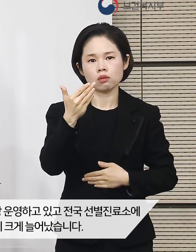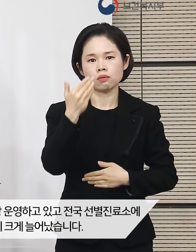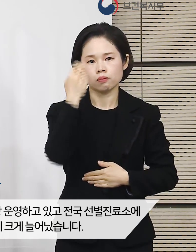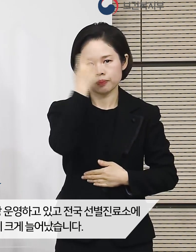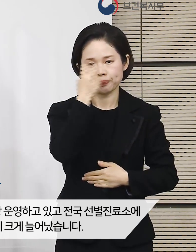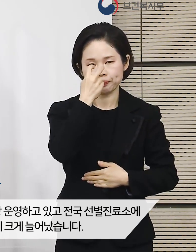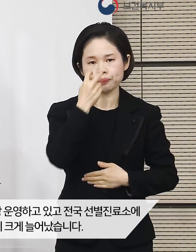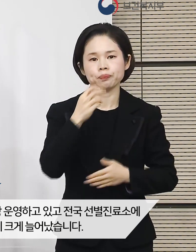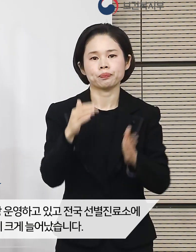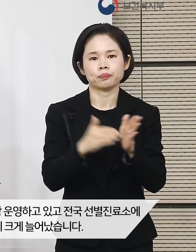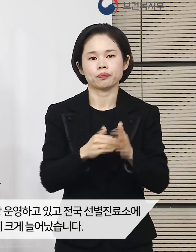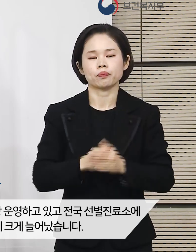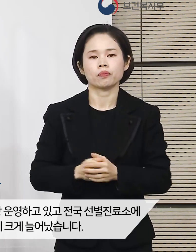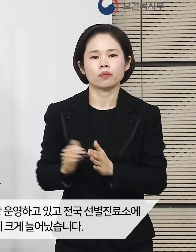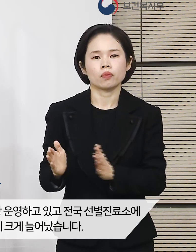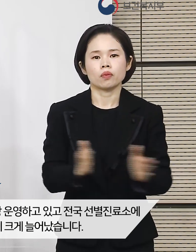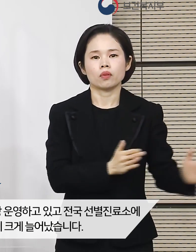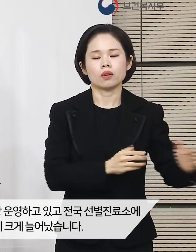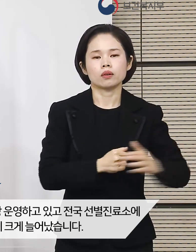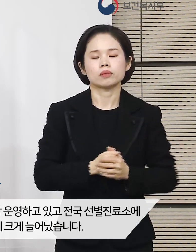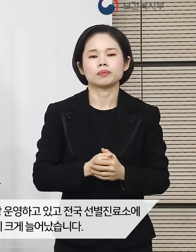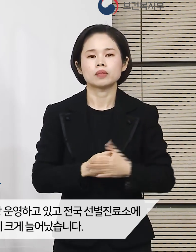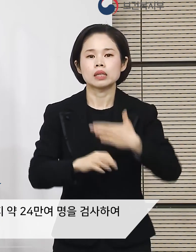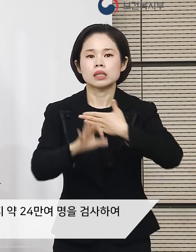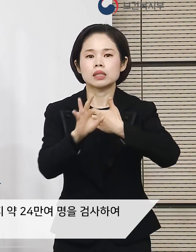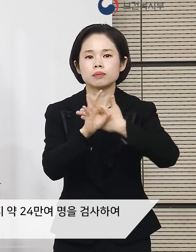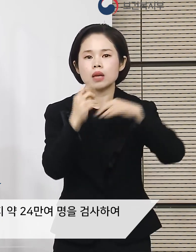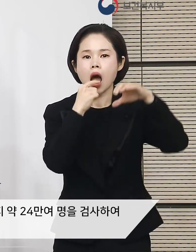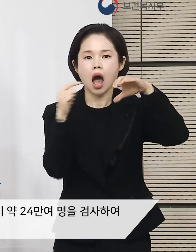크게 늘어났습니다.